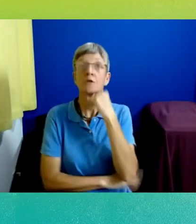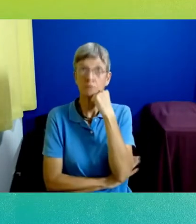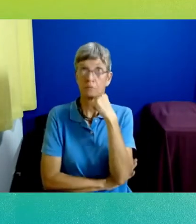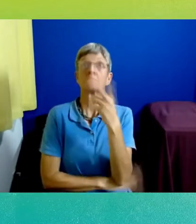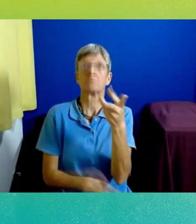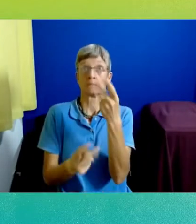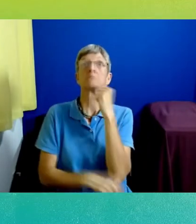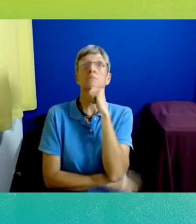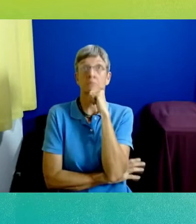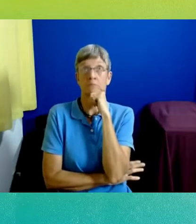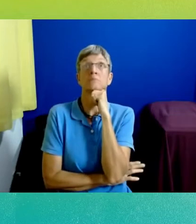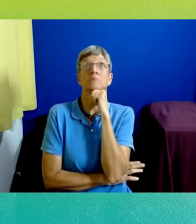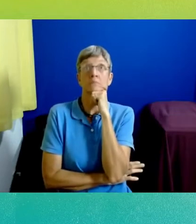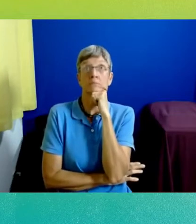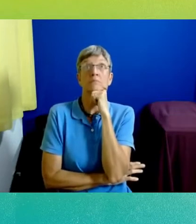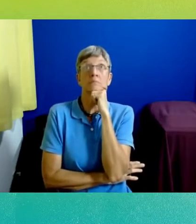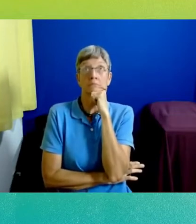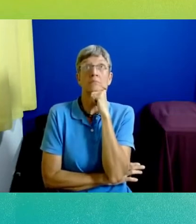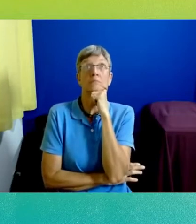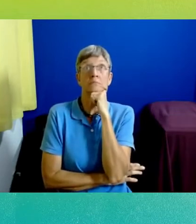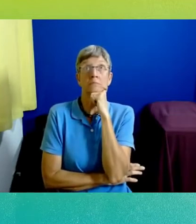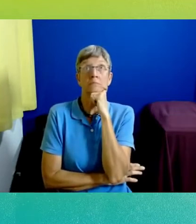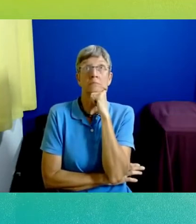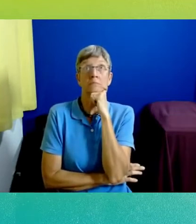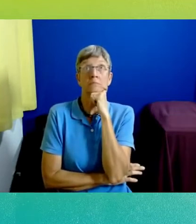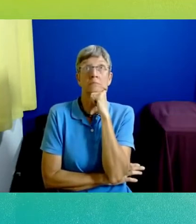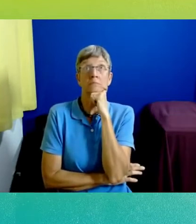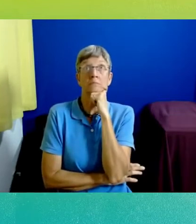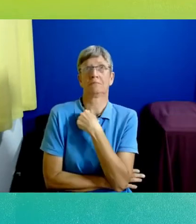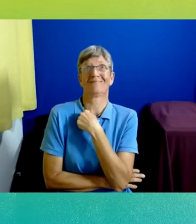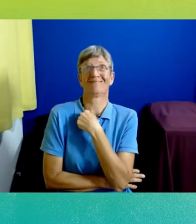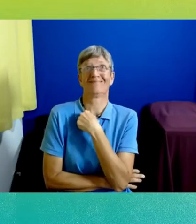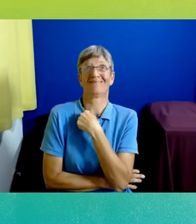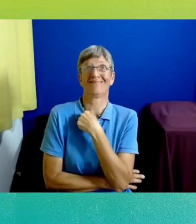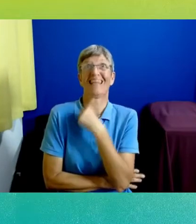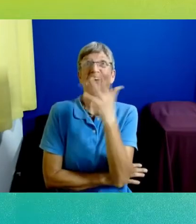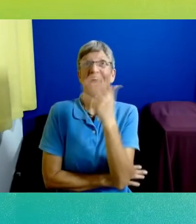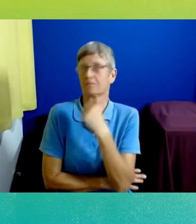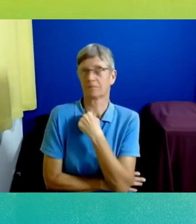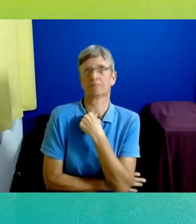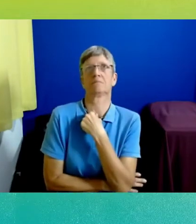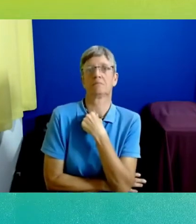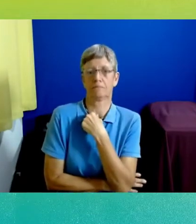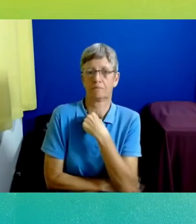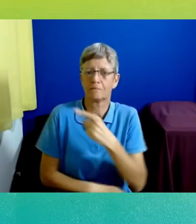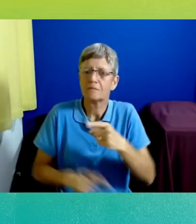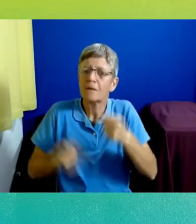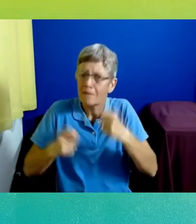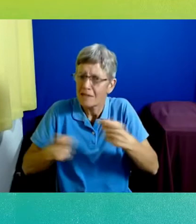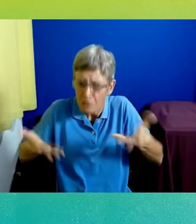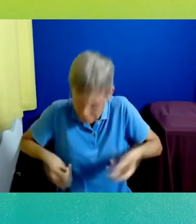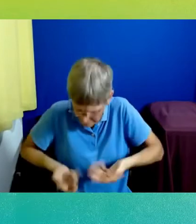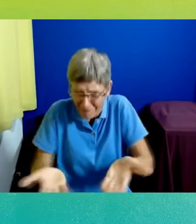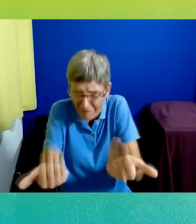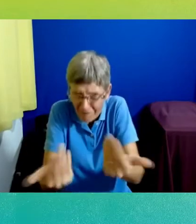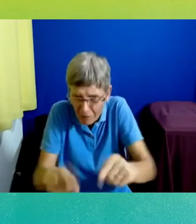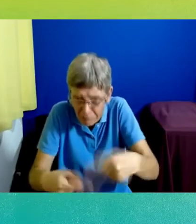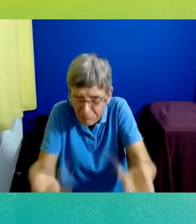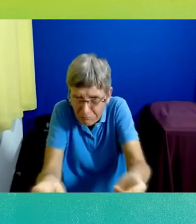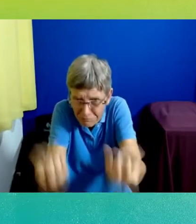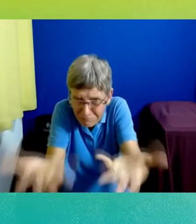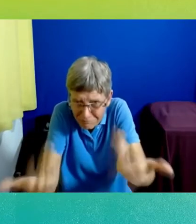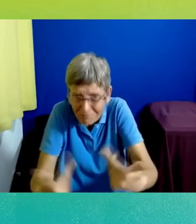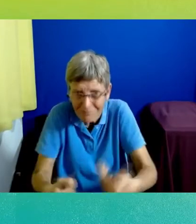permite isso, tá? Então, a criança fica ali o tempo todo, sim. Então, ela se manifesta